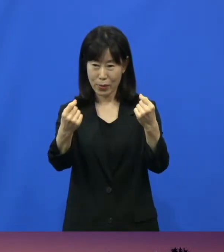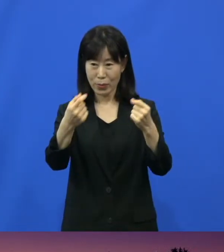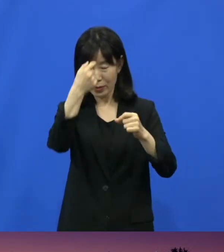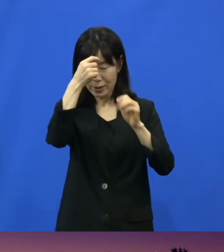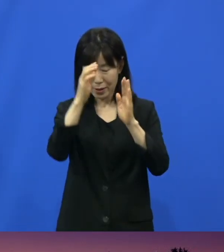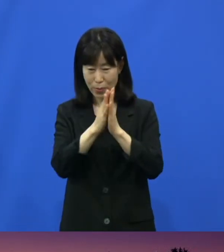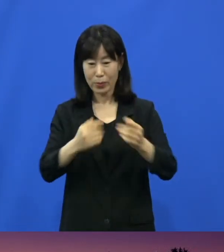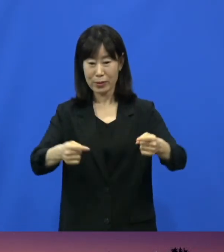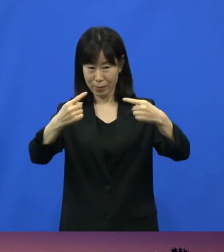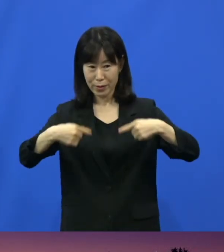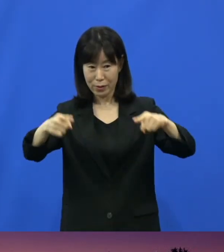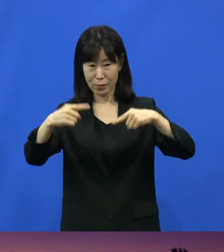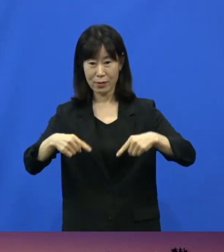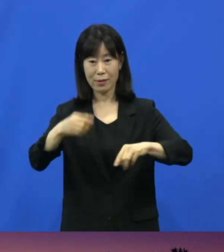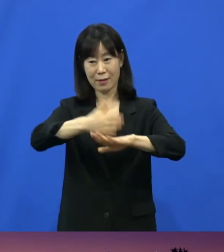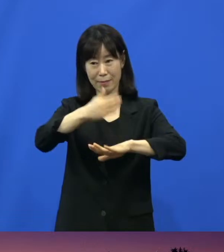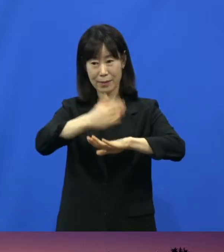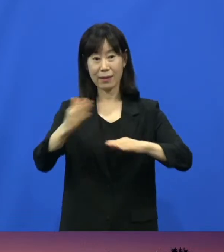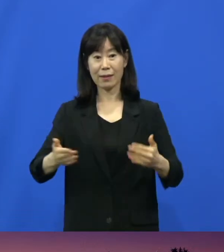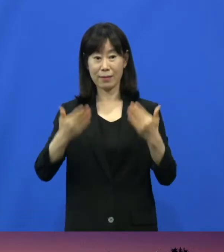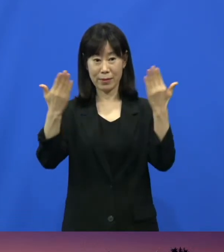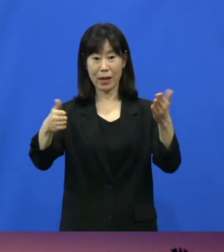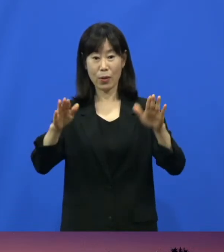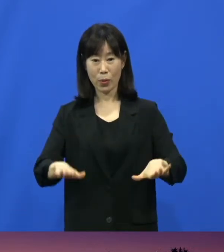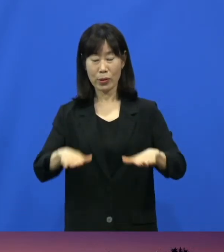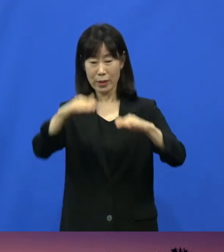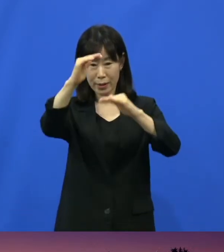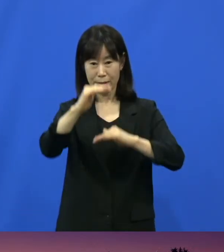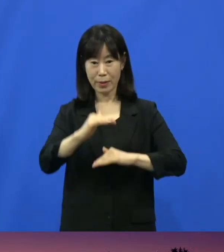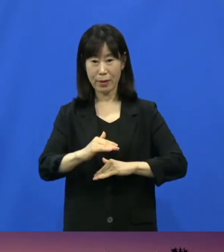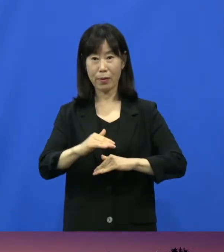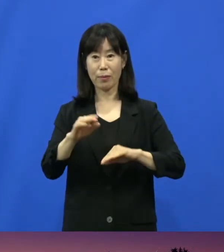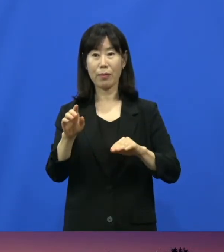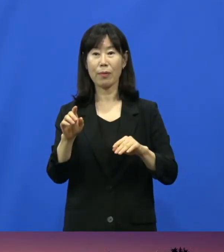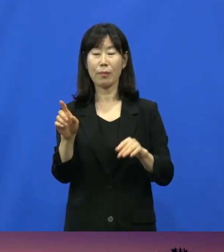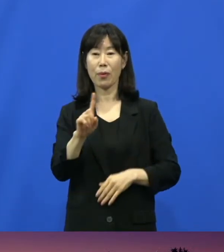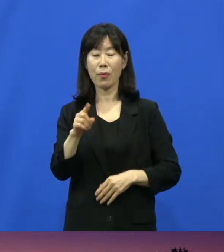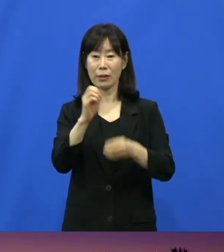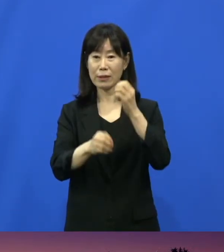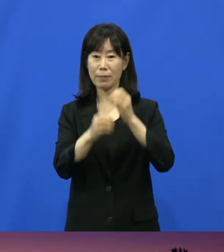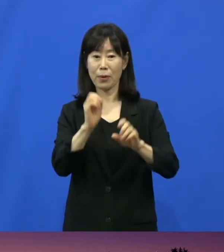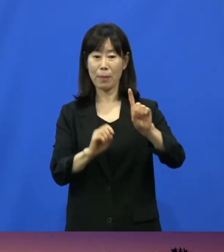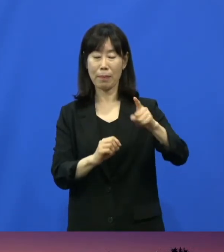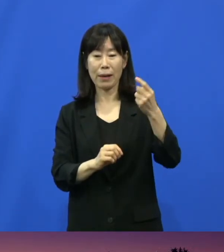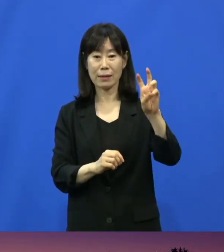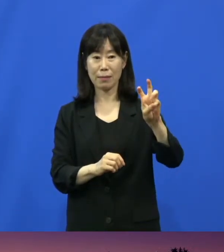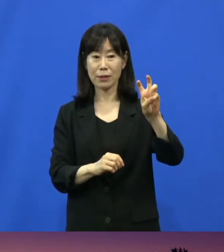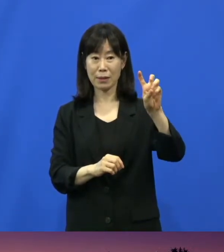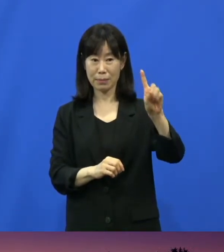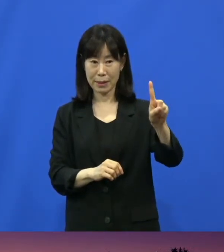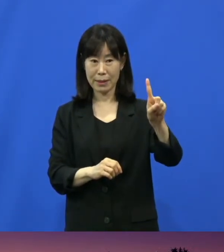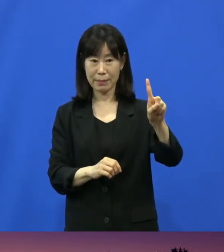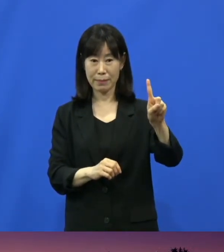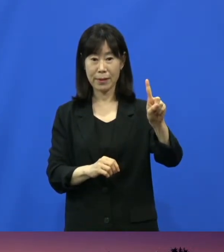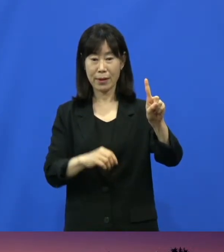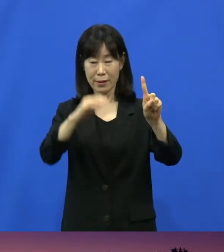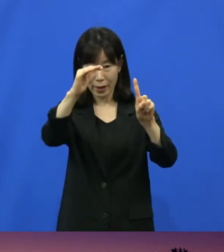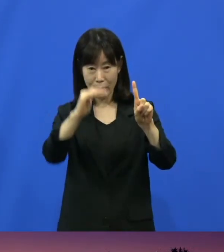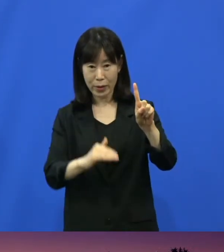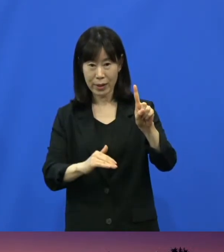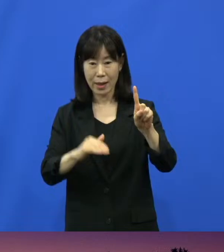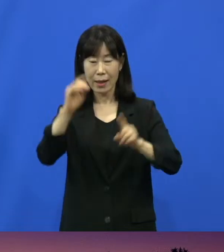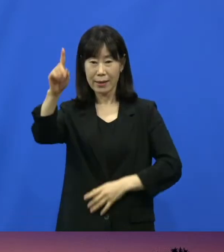감사합니다. 자, 오늘 시편 131편은 다윗의 시. 자, 앞에 다윗의 시라고